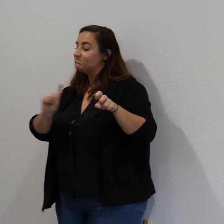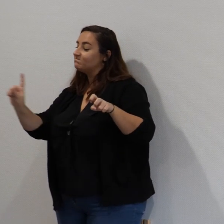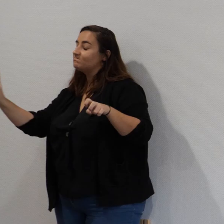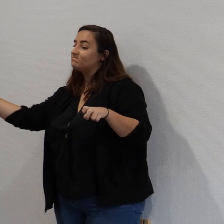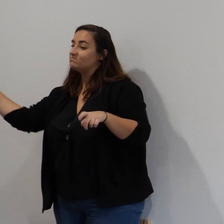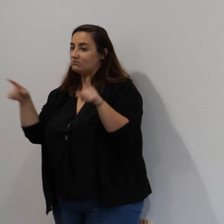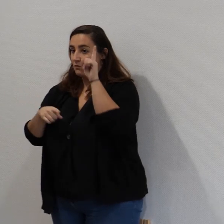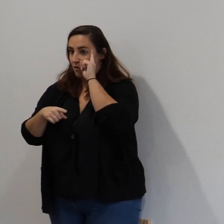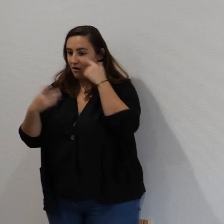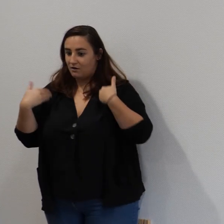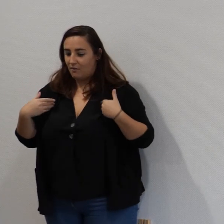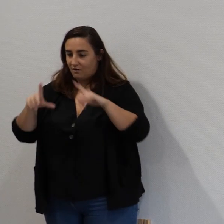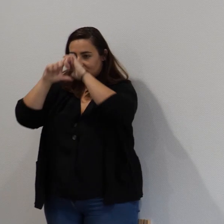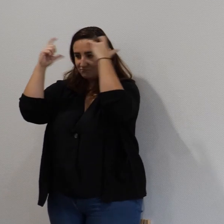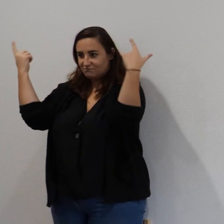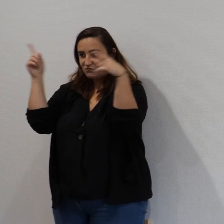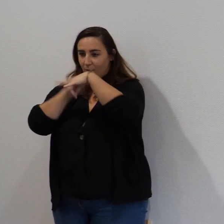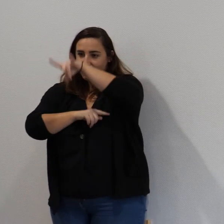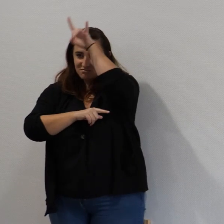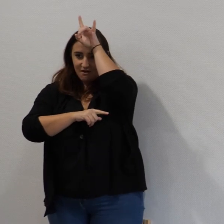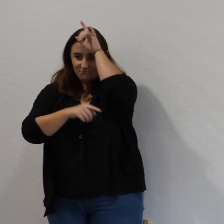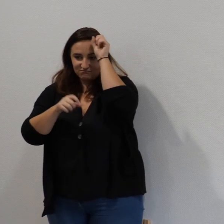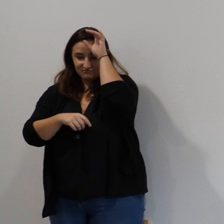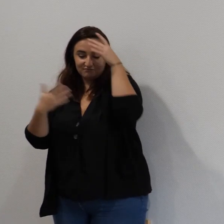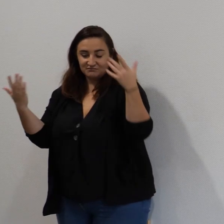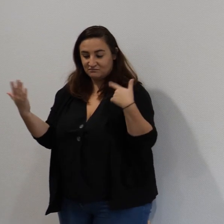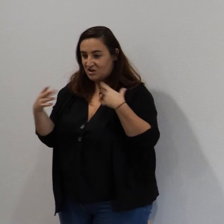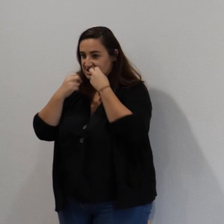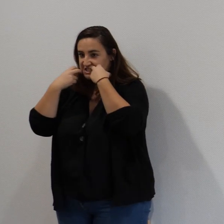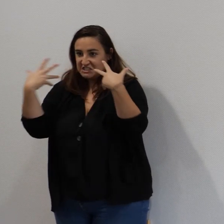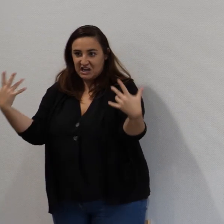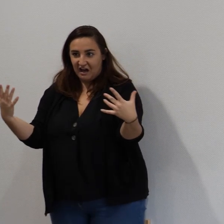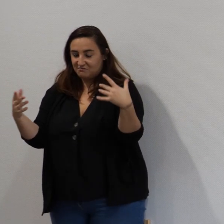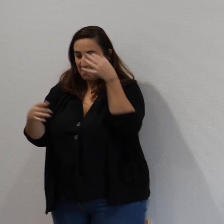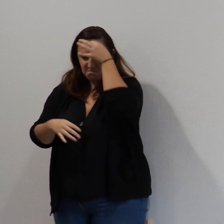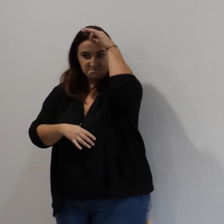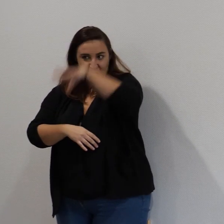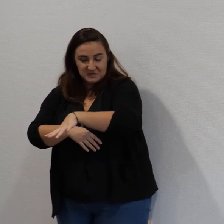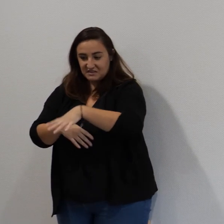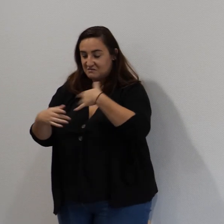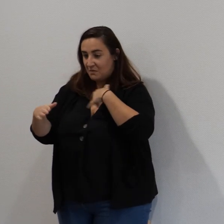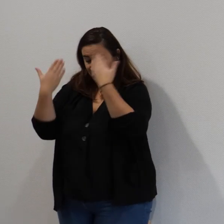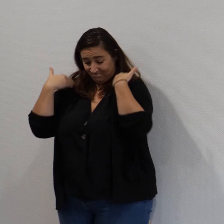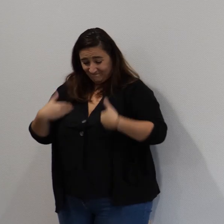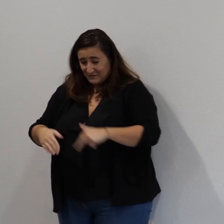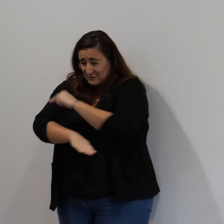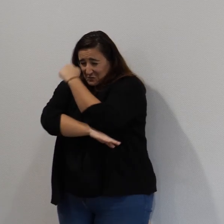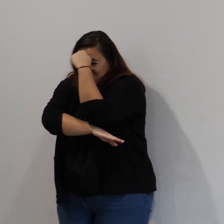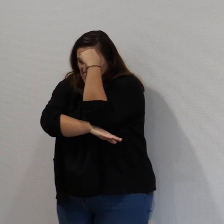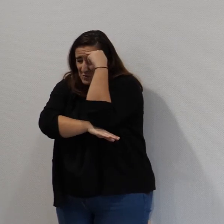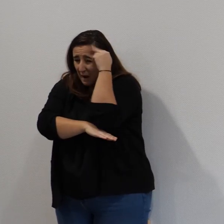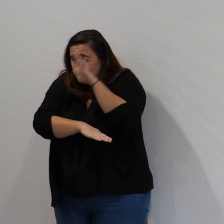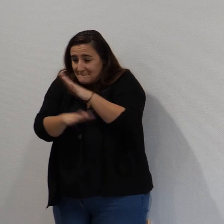disait-on, le diable, le malin. J'étais un chat maudit, un chat tout noir, noir comme la nuit, noir comme la